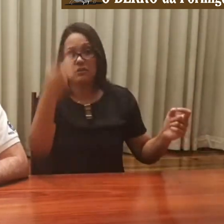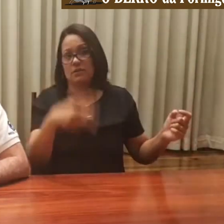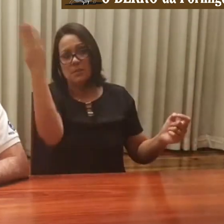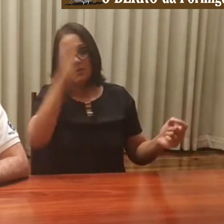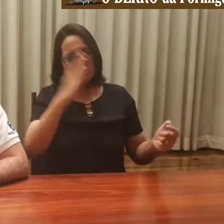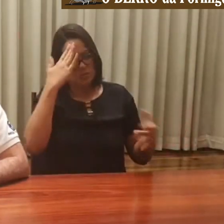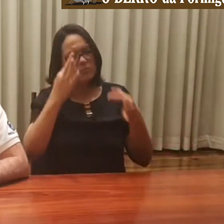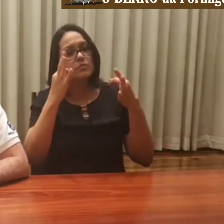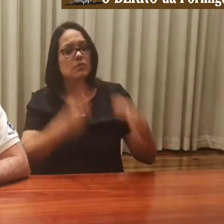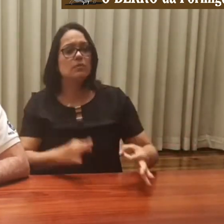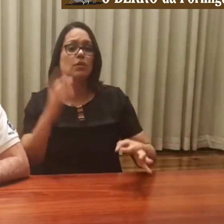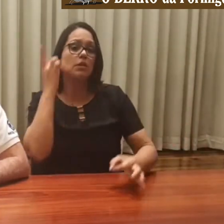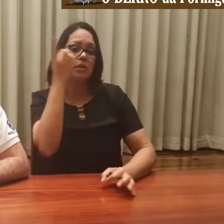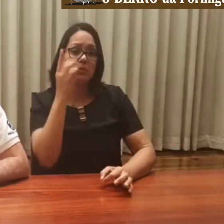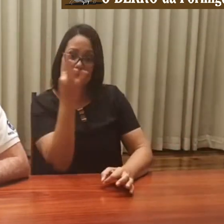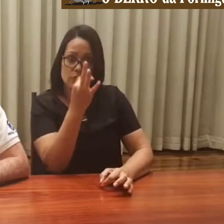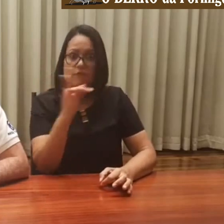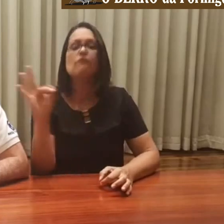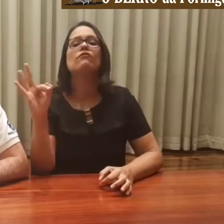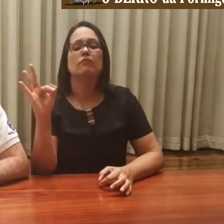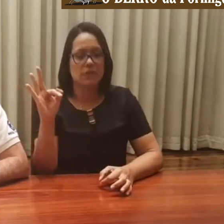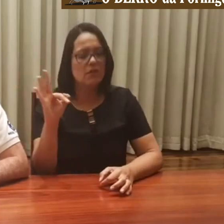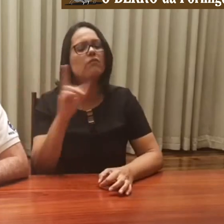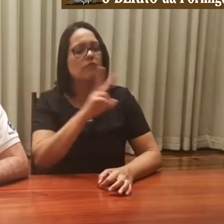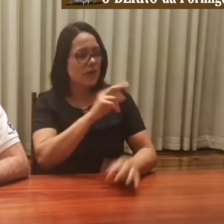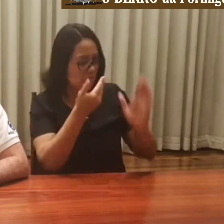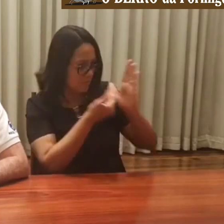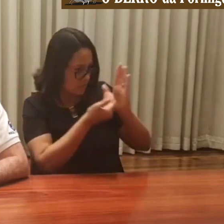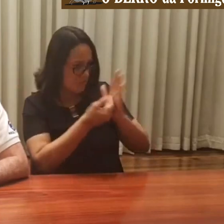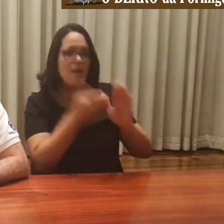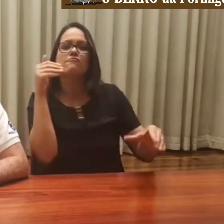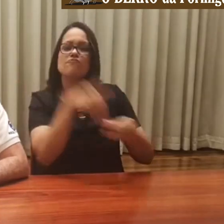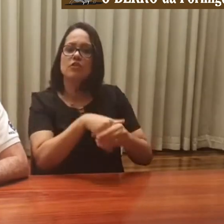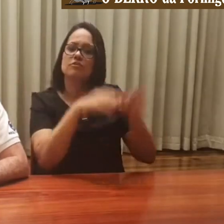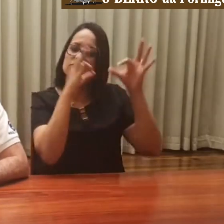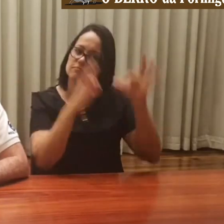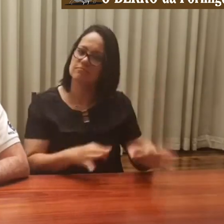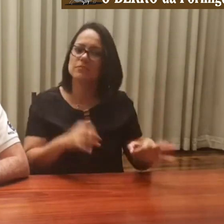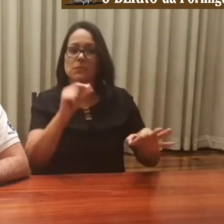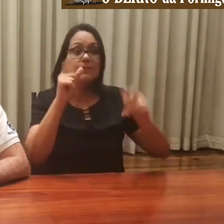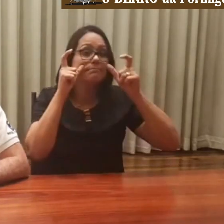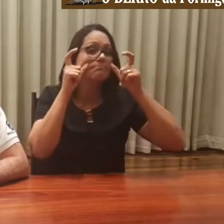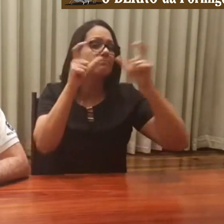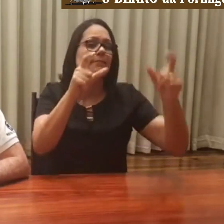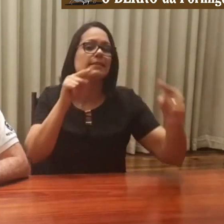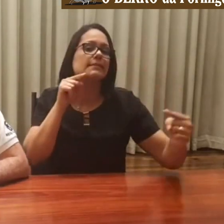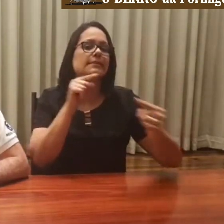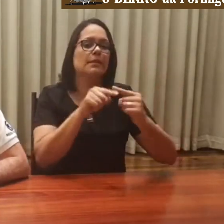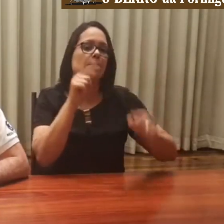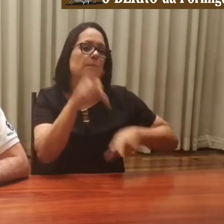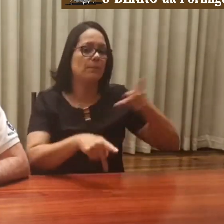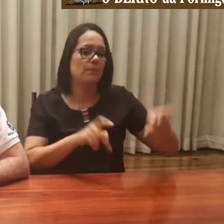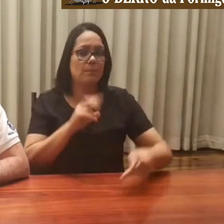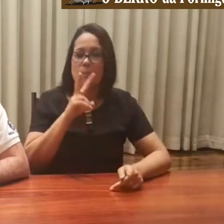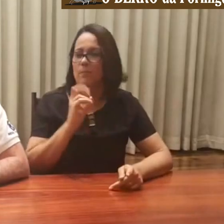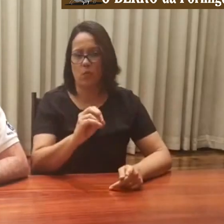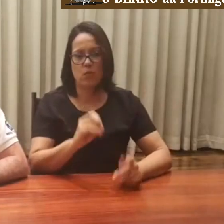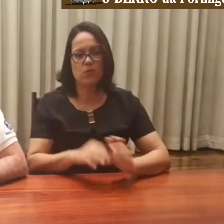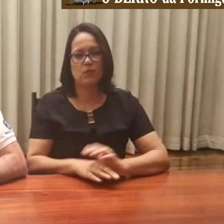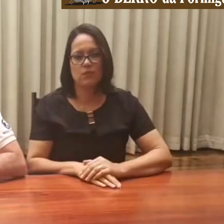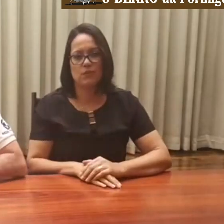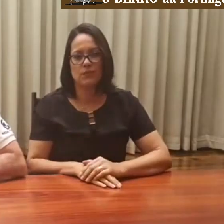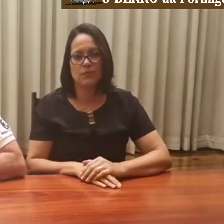os nossos deputados federais vão votar acertadamente, de acordo com o interesse da nossa população.